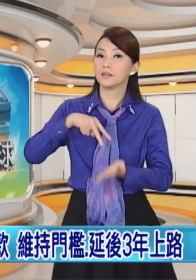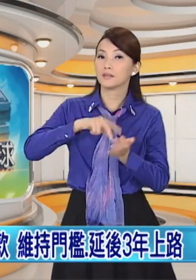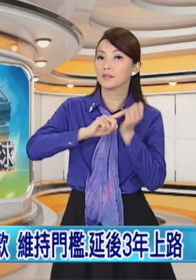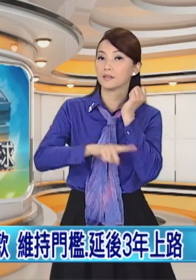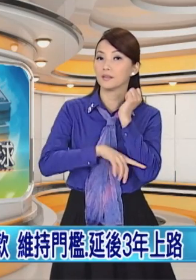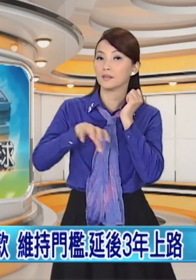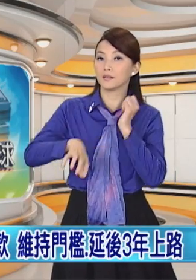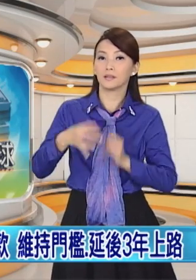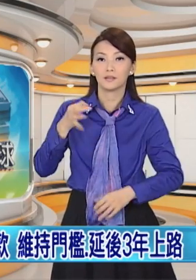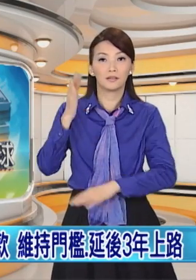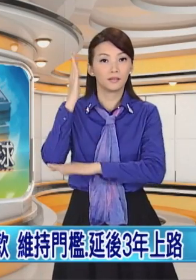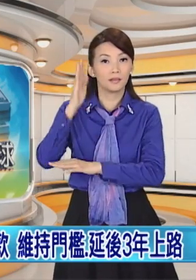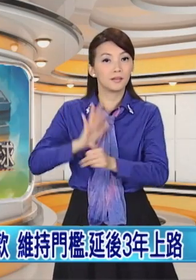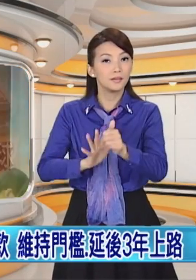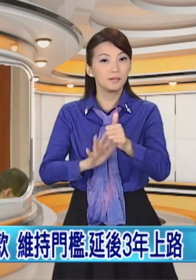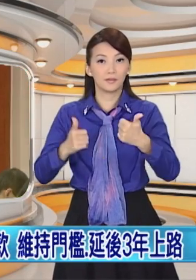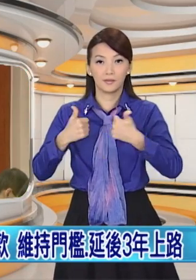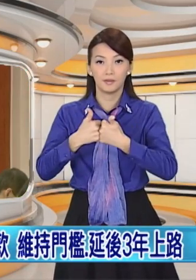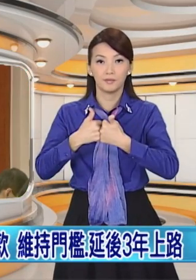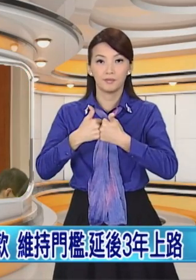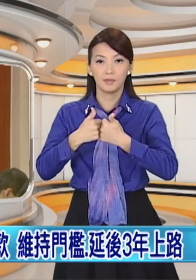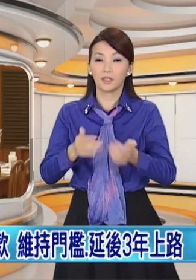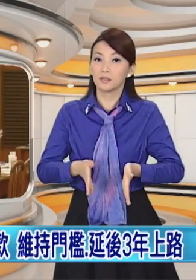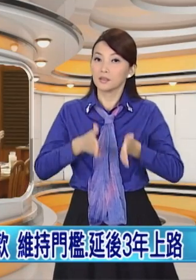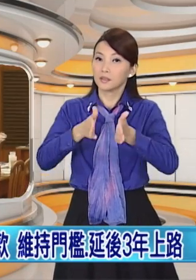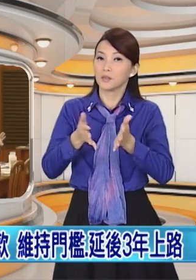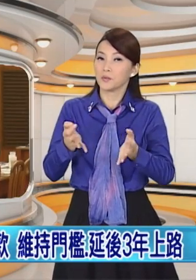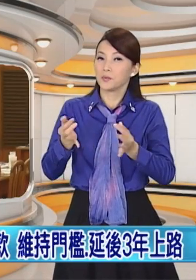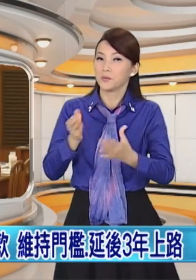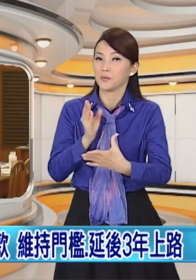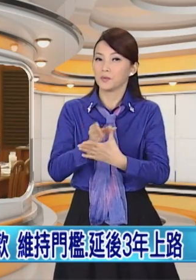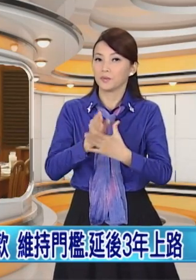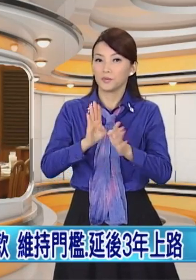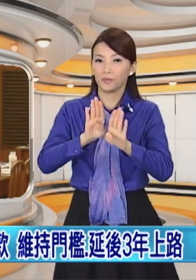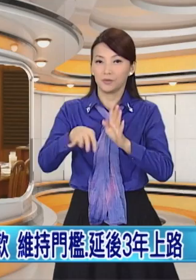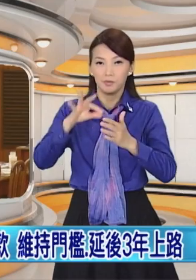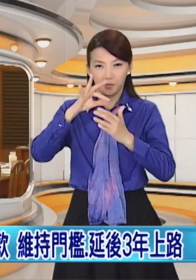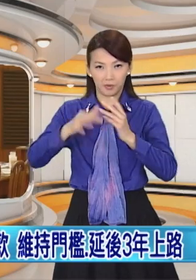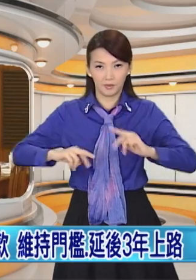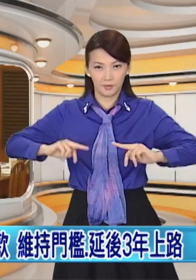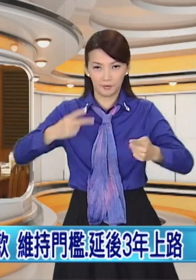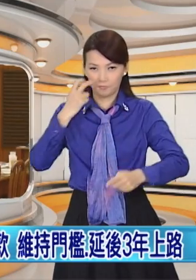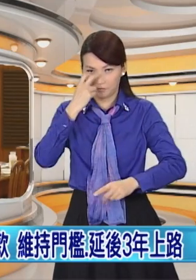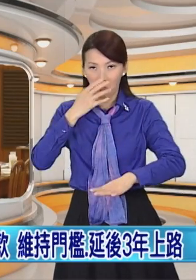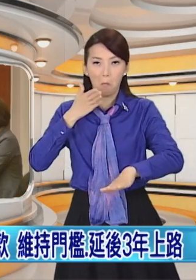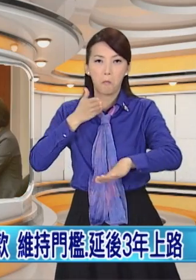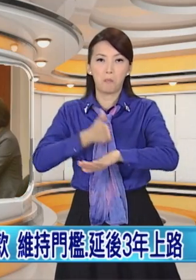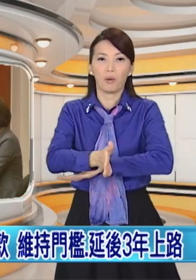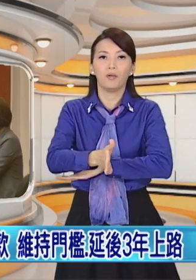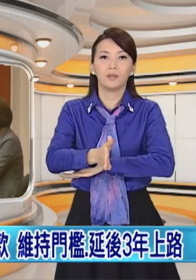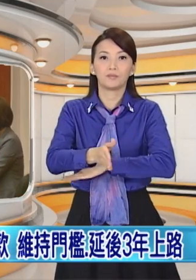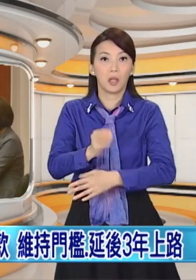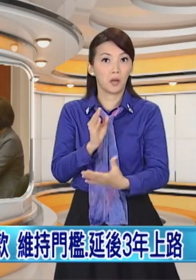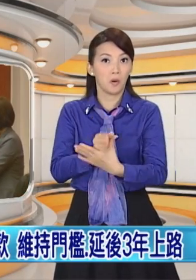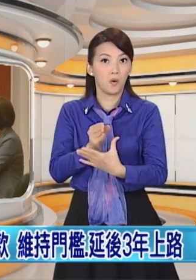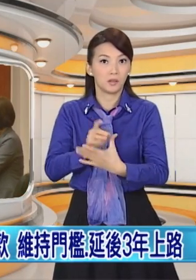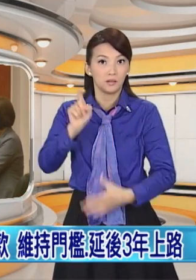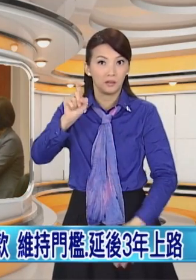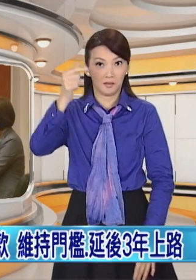立法院财政委员会昨天审查通过证所税大户条款修正案，课税的